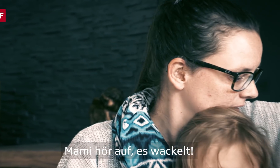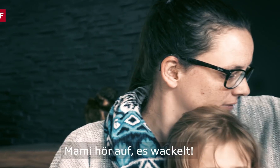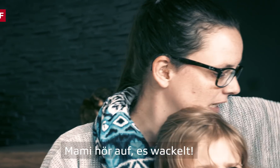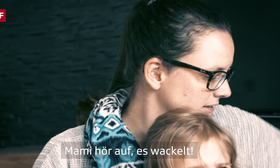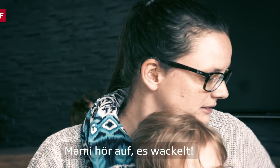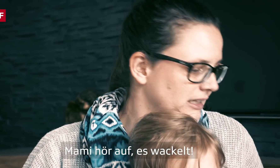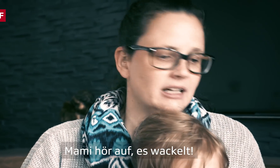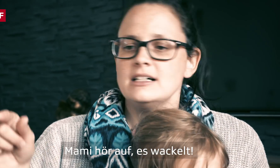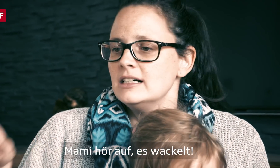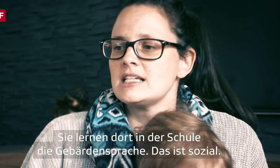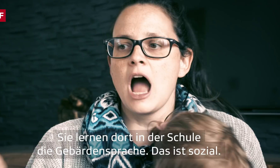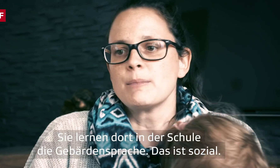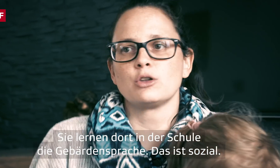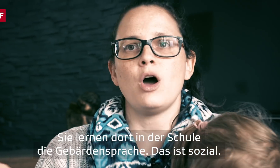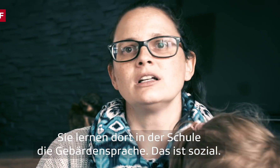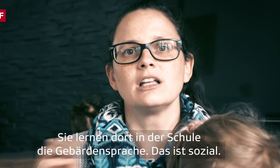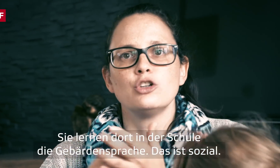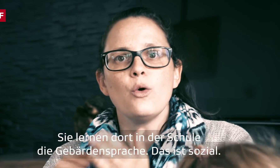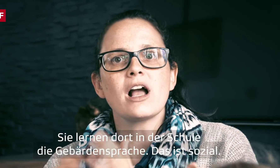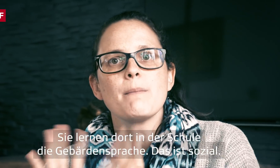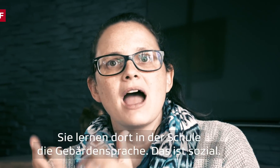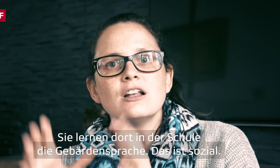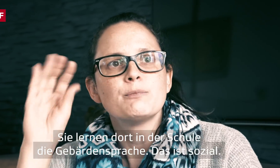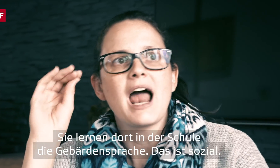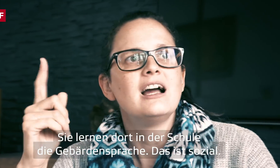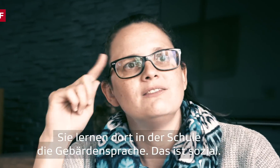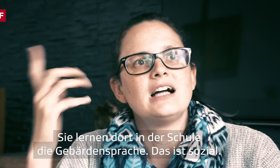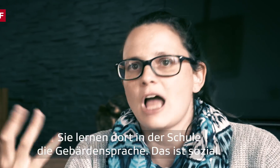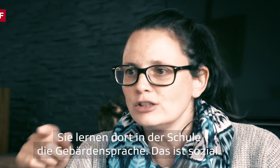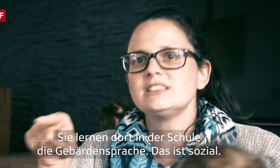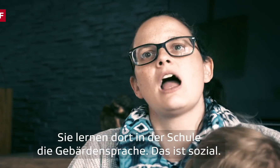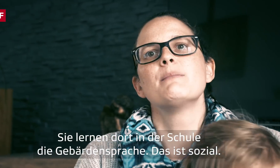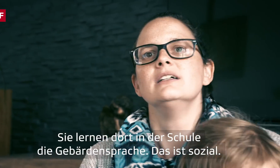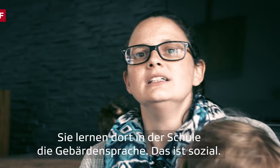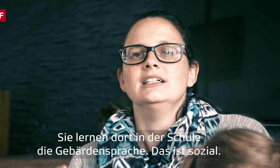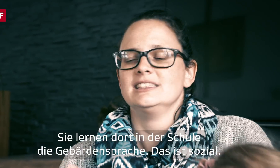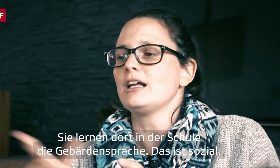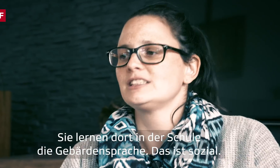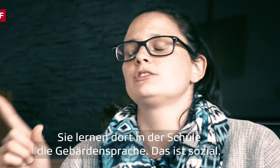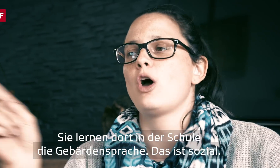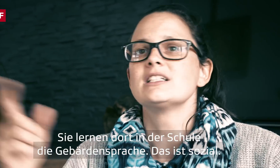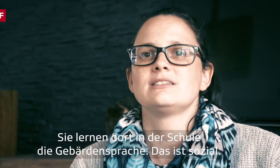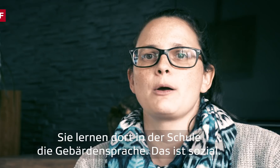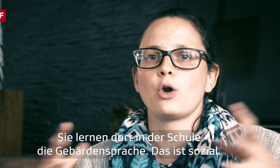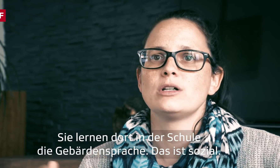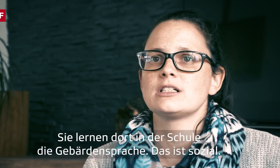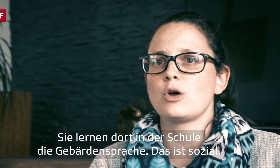Mann, hör auf! Es sie haben dort in der Schule Gebärdensprache, was auch nicht sie haben. Das ist dort mit der großen